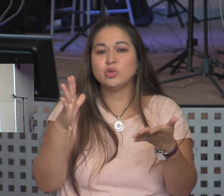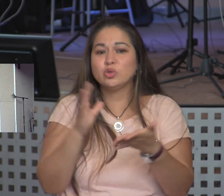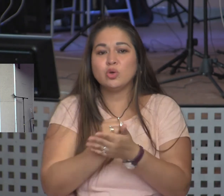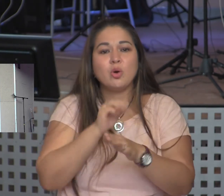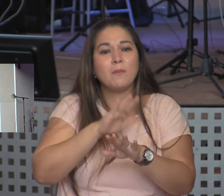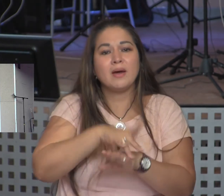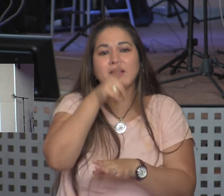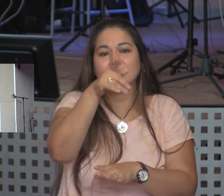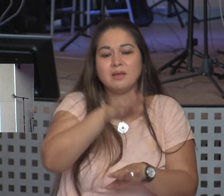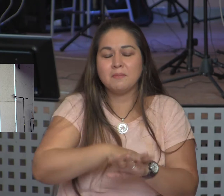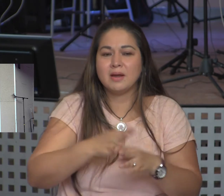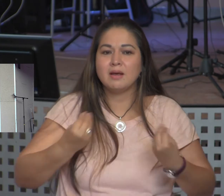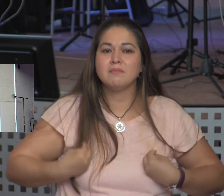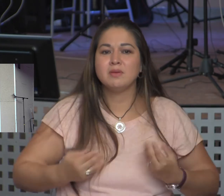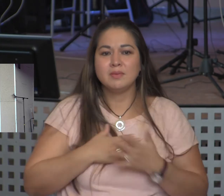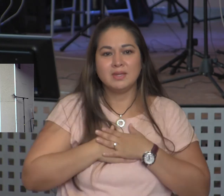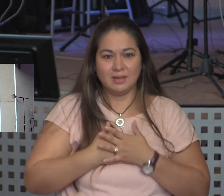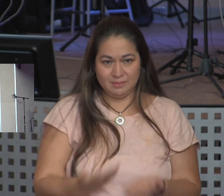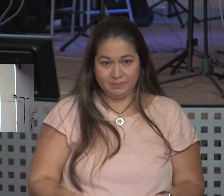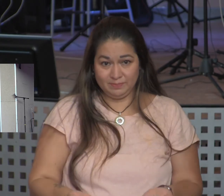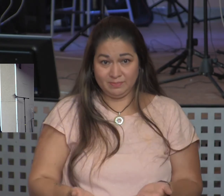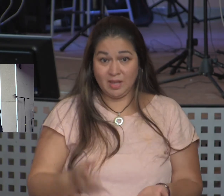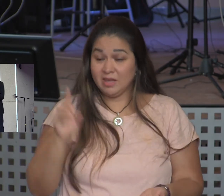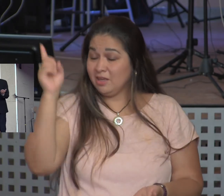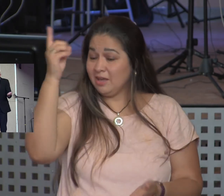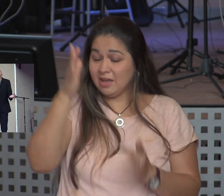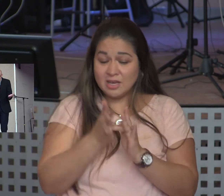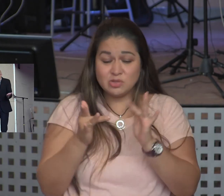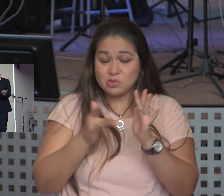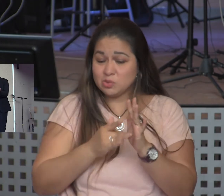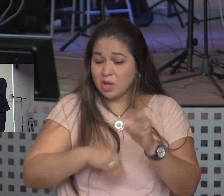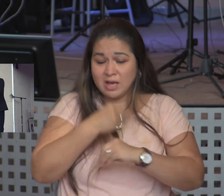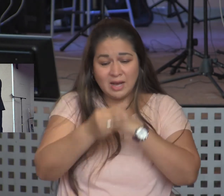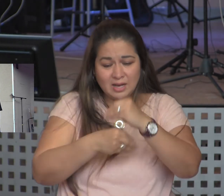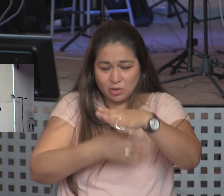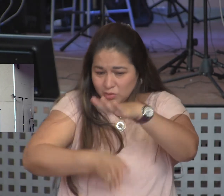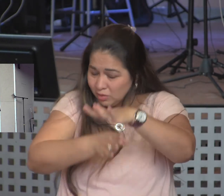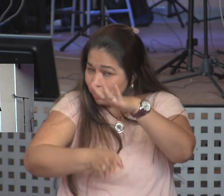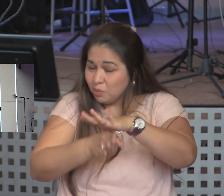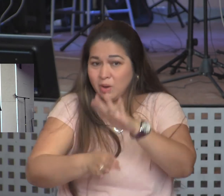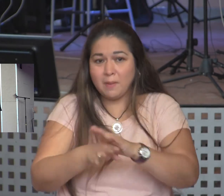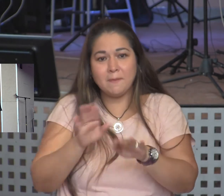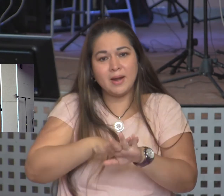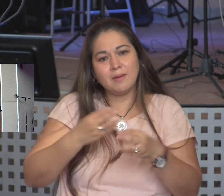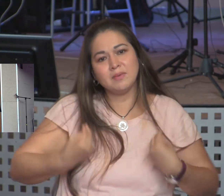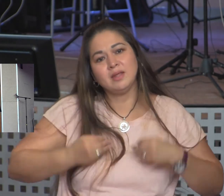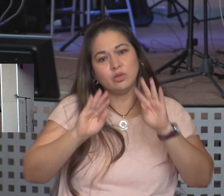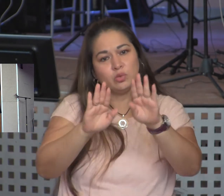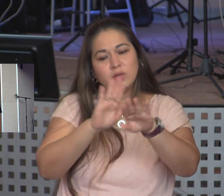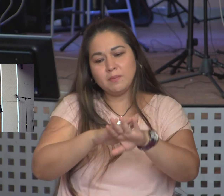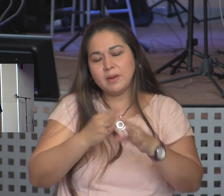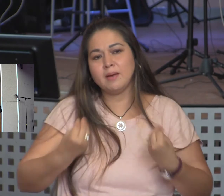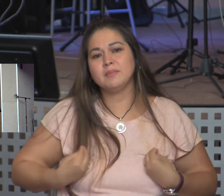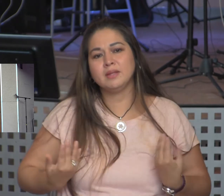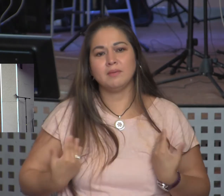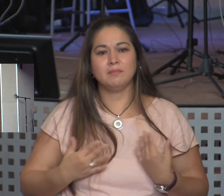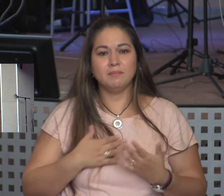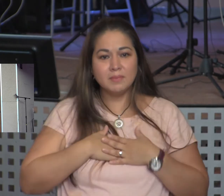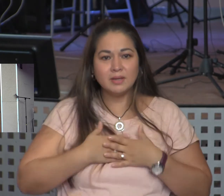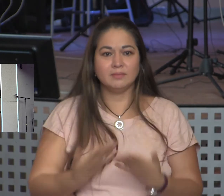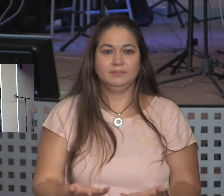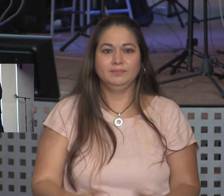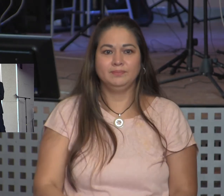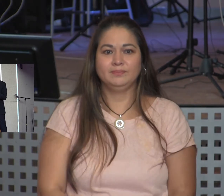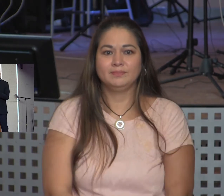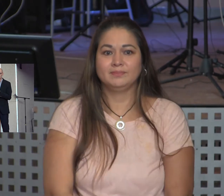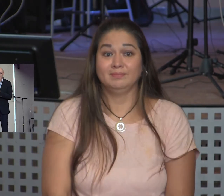haciendo todo en mi vida. Cuando llegamos a una etapa, nos pasa como a los niños. Los